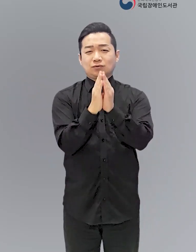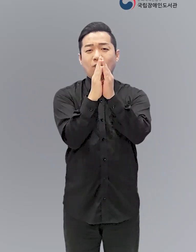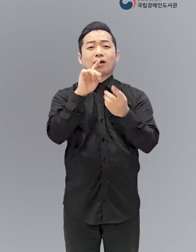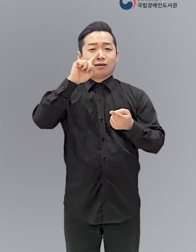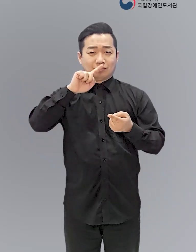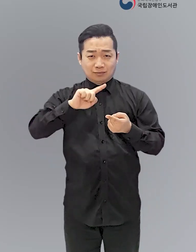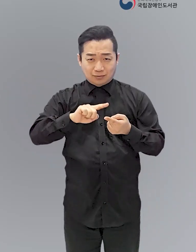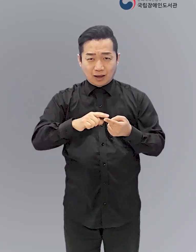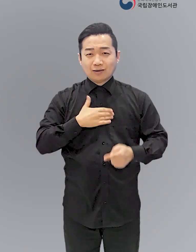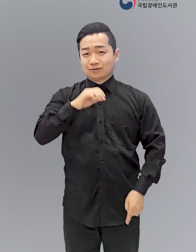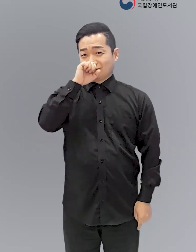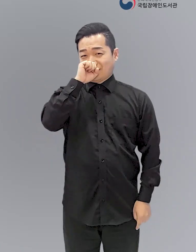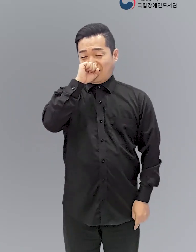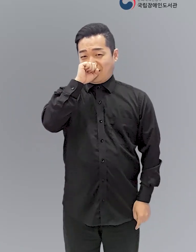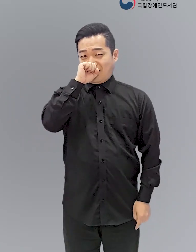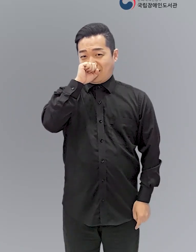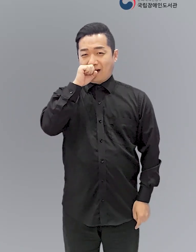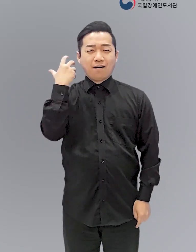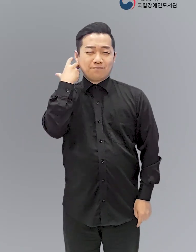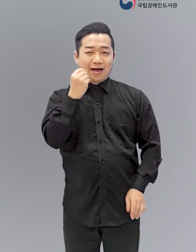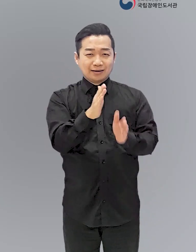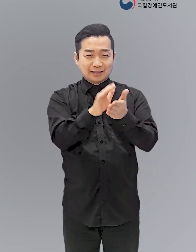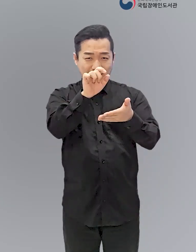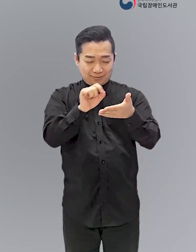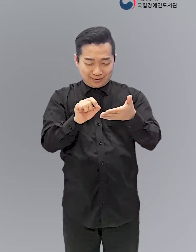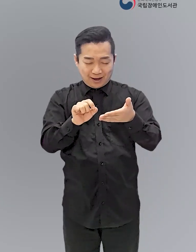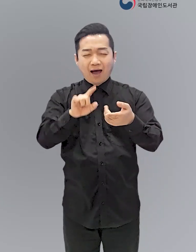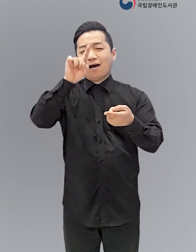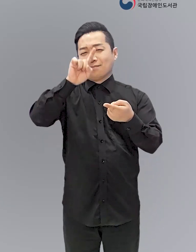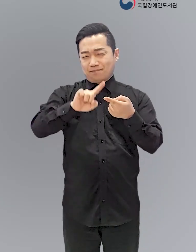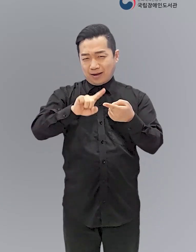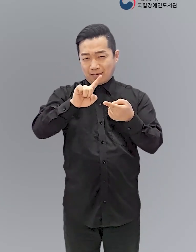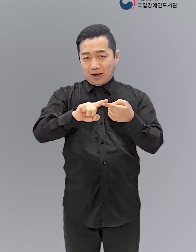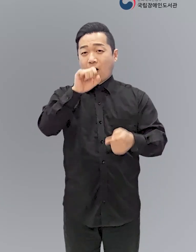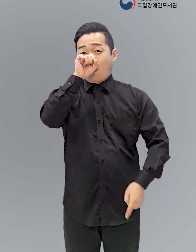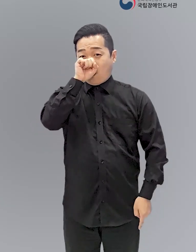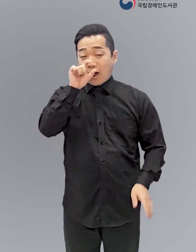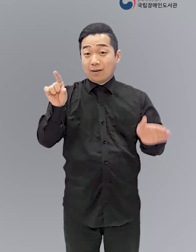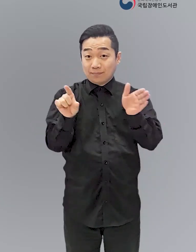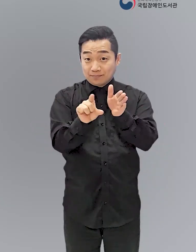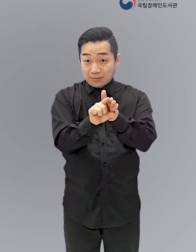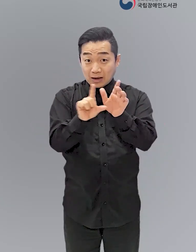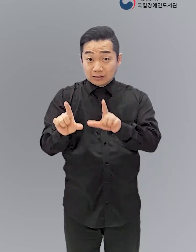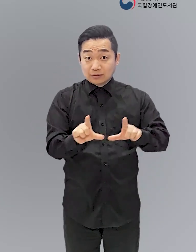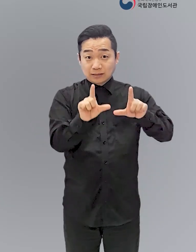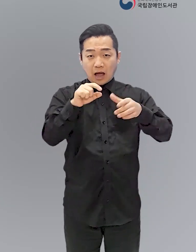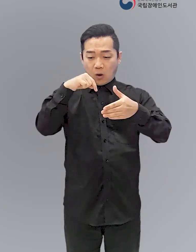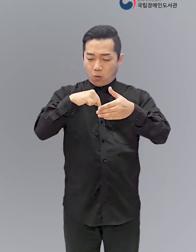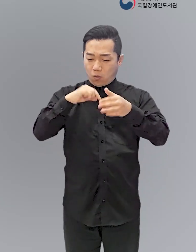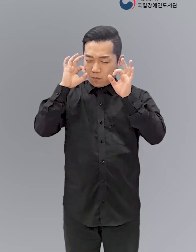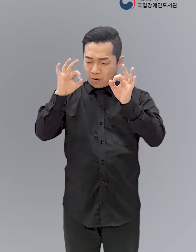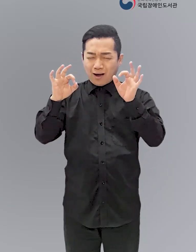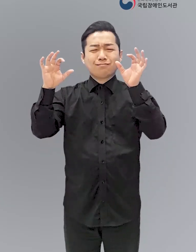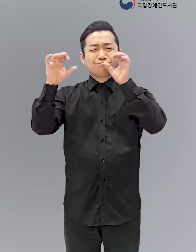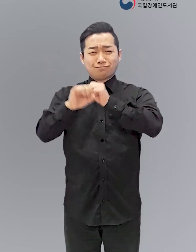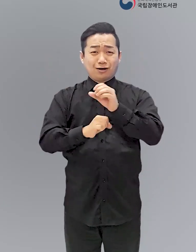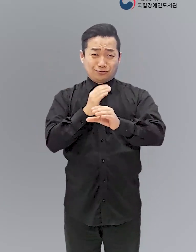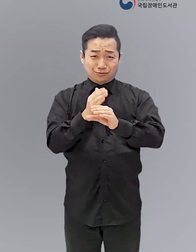좋으면서도 세련된 책을 쓰기에 너무나 적합하다고 믿었던 그의 삶은 사실은 파탄으로 치닫고 있었다.